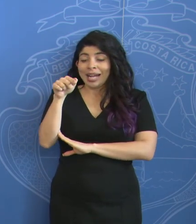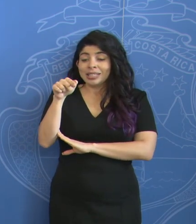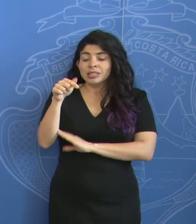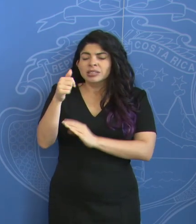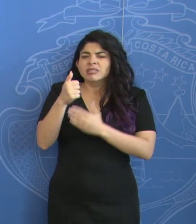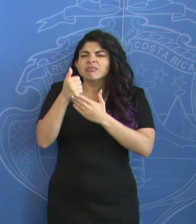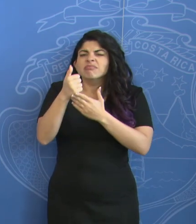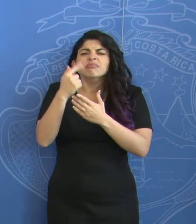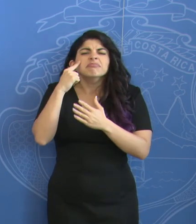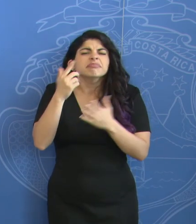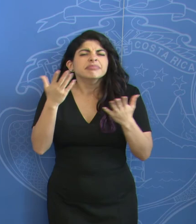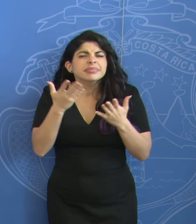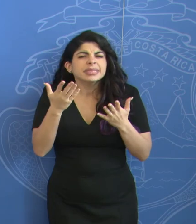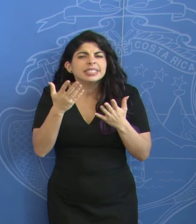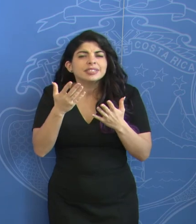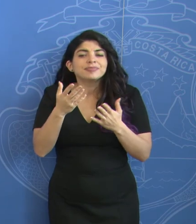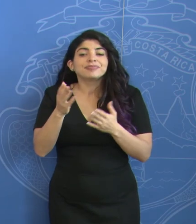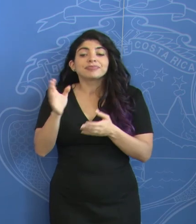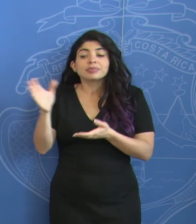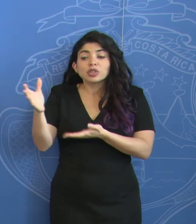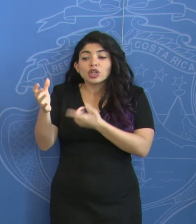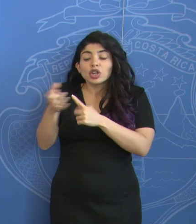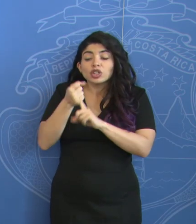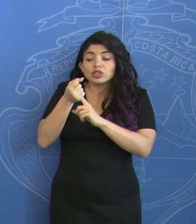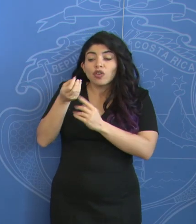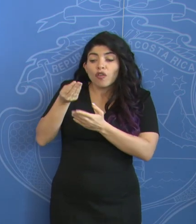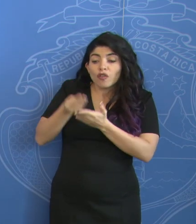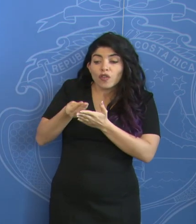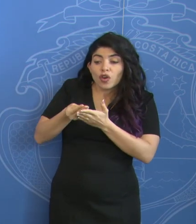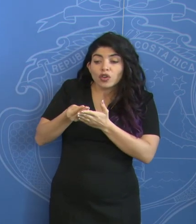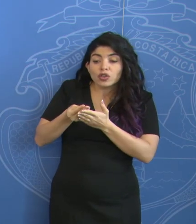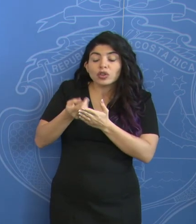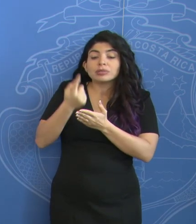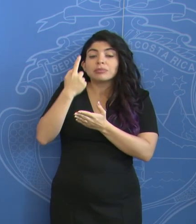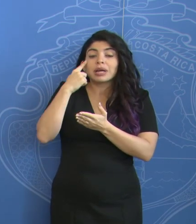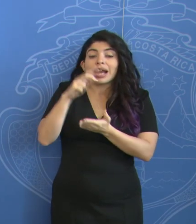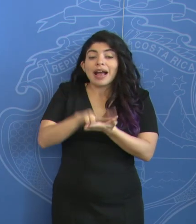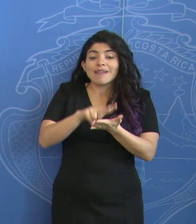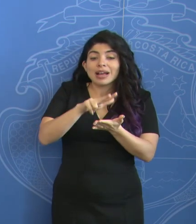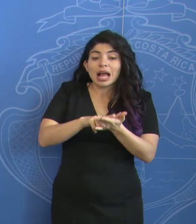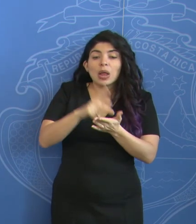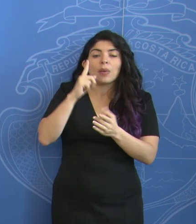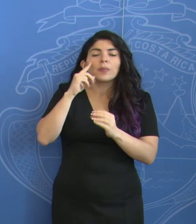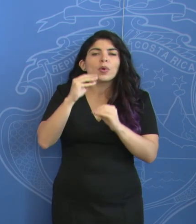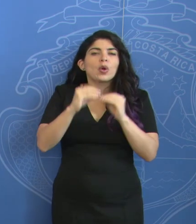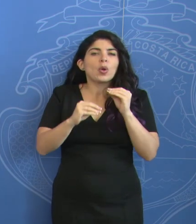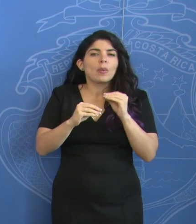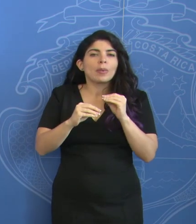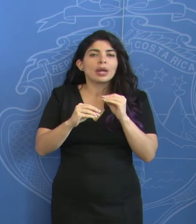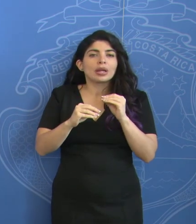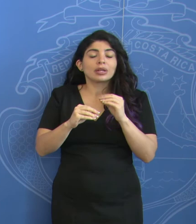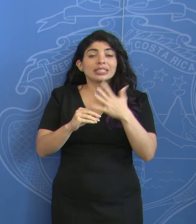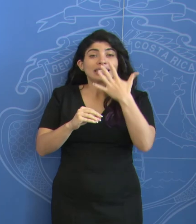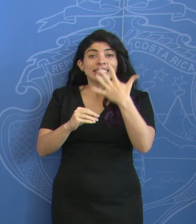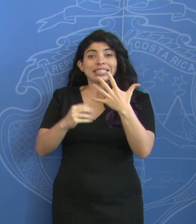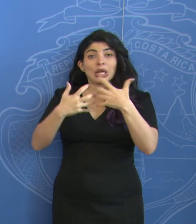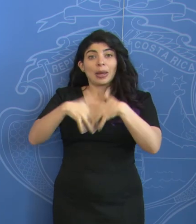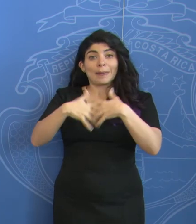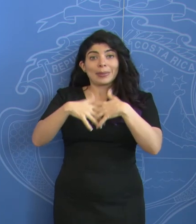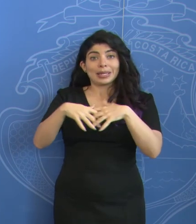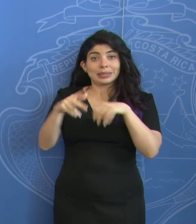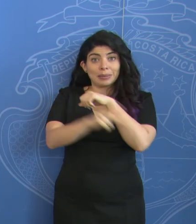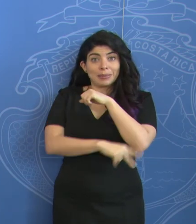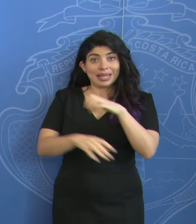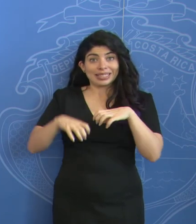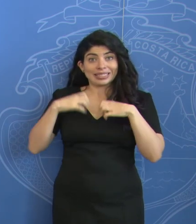permitiría justamente tener los recursos para poder dar los avales a por lo menos una de cada 5 empresas que existen en el